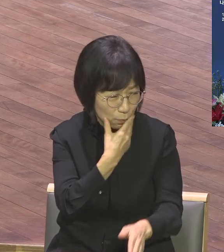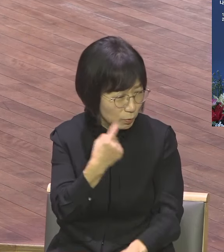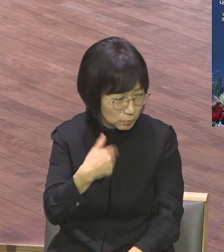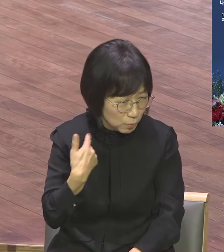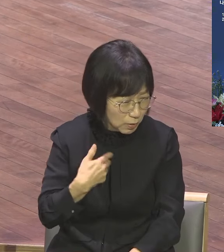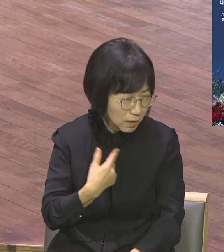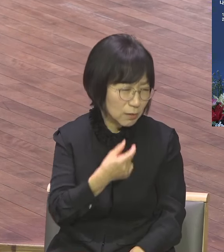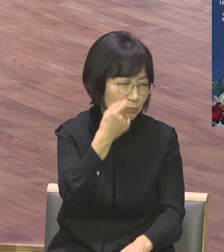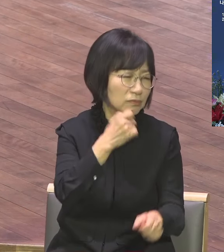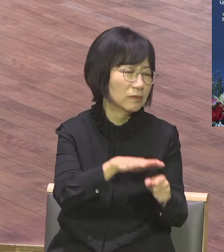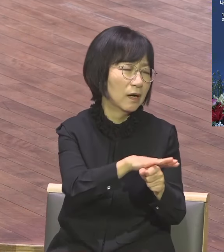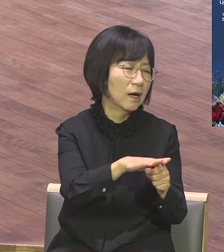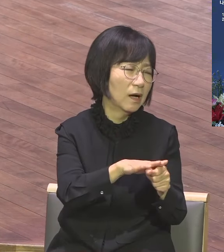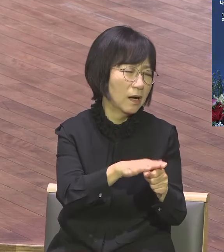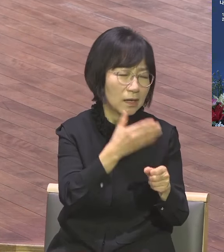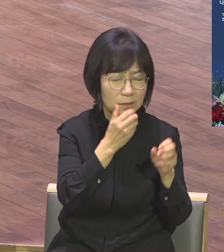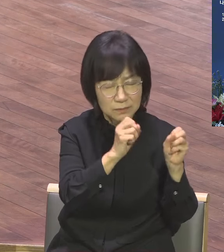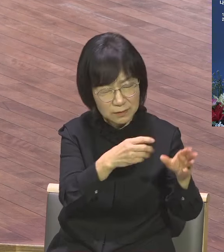싶은 열정이 있기를 바랍니다.